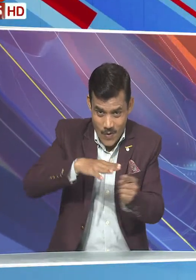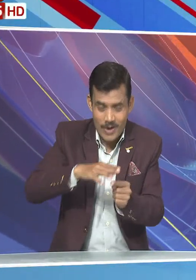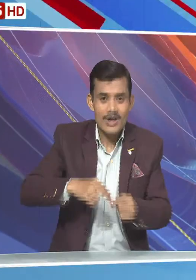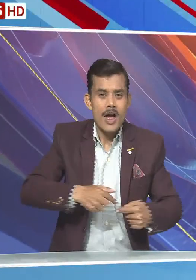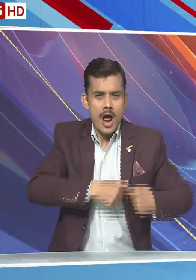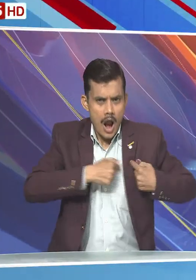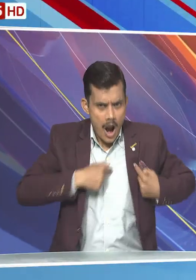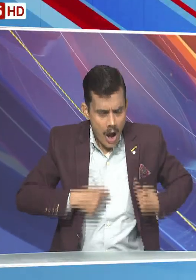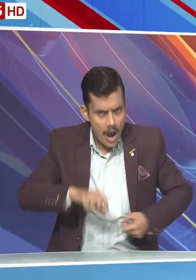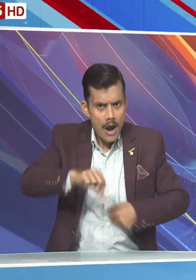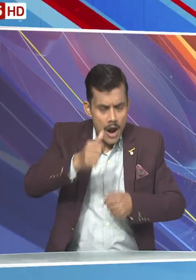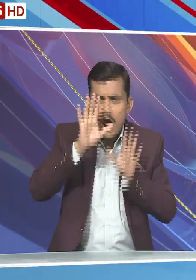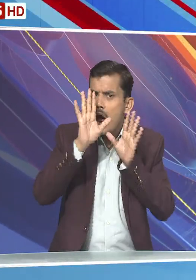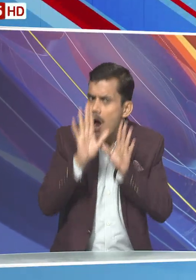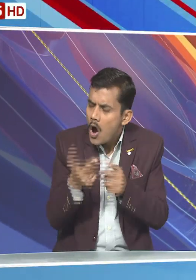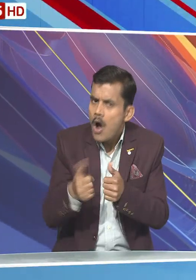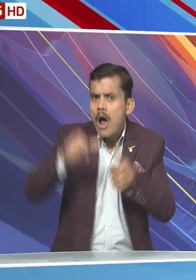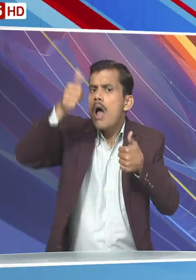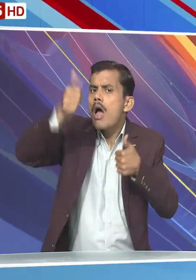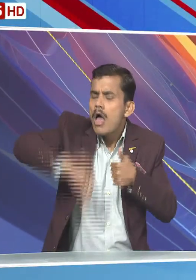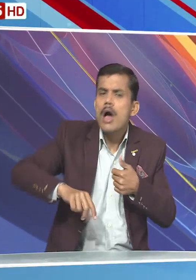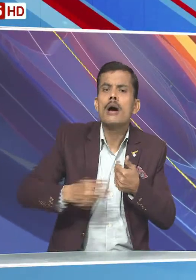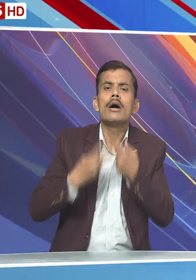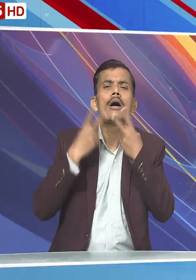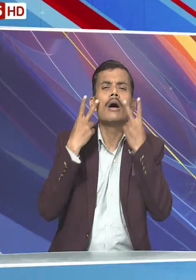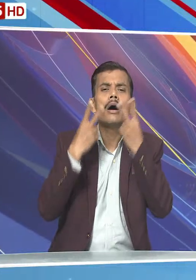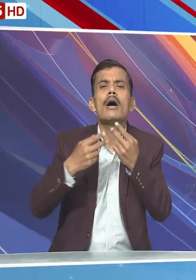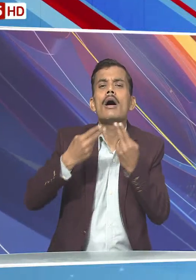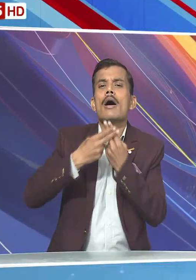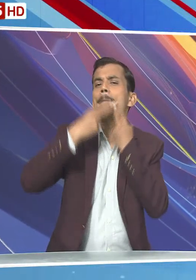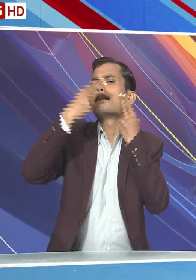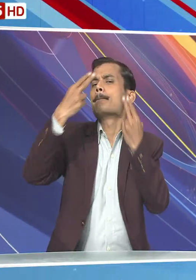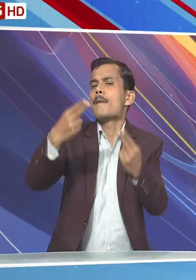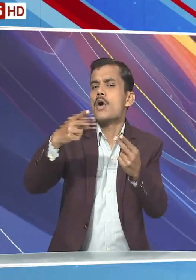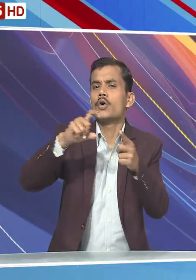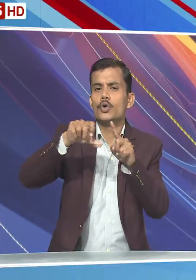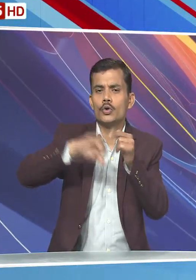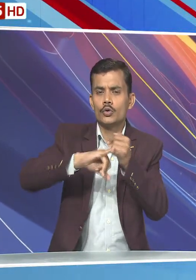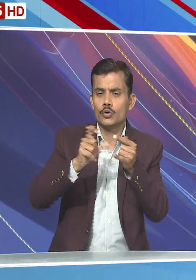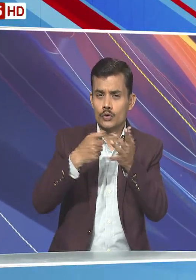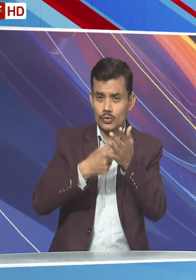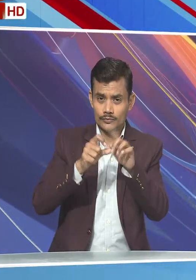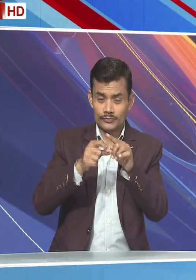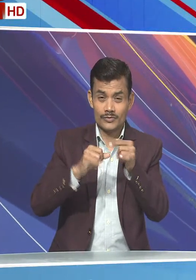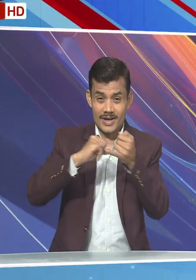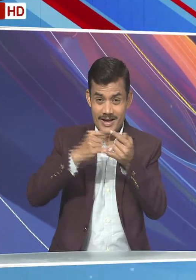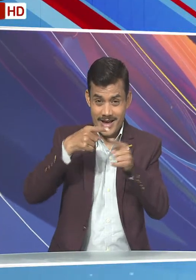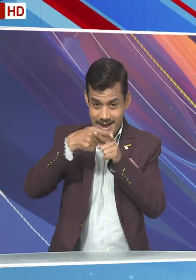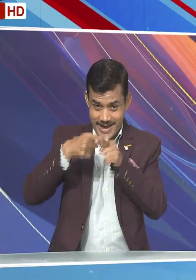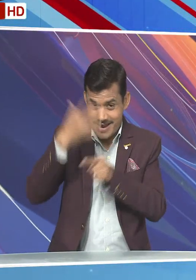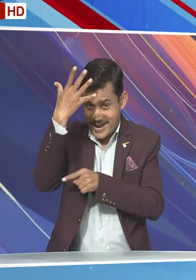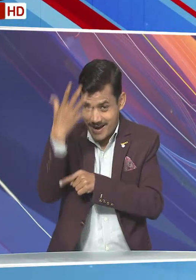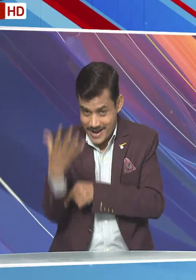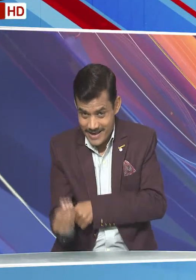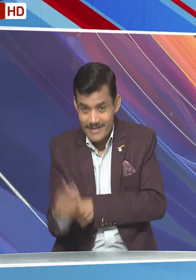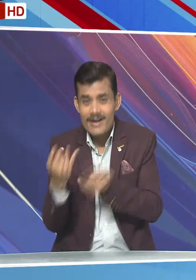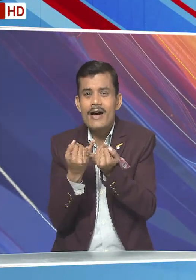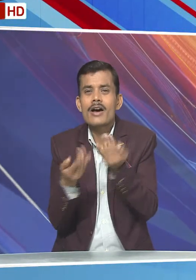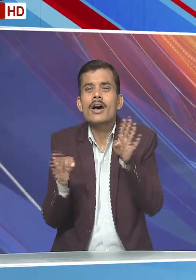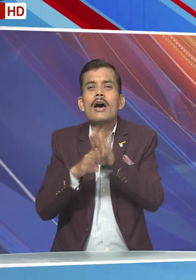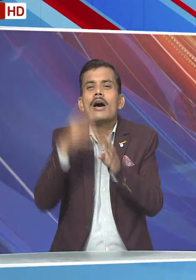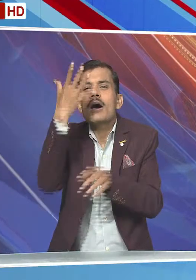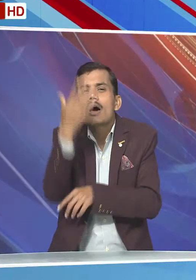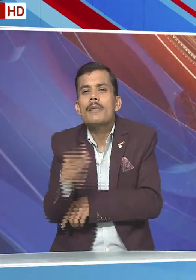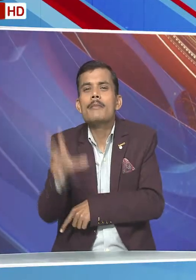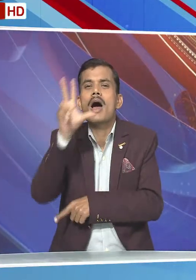जीत पाएंगे हमारे प्रतियोगी? जानने के लिए देखिए धारावाहिक सुरों का एकलव्य हर शनिवार और रविवार रात 8 बजे डीडी